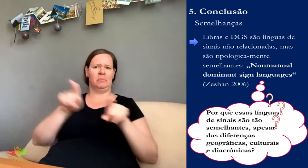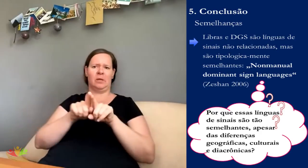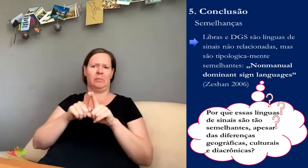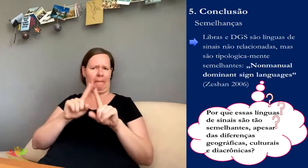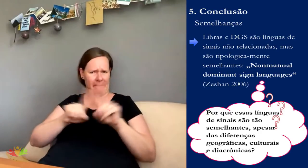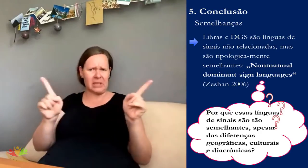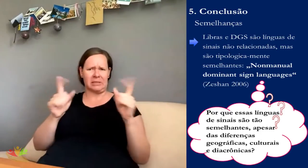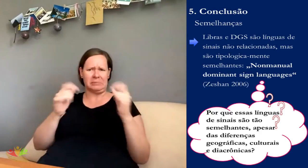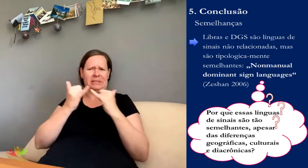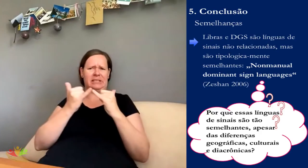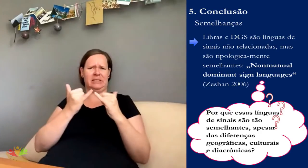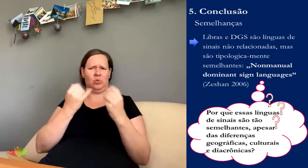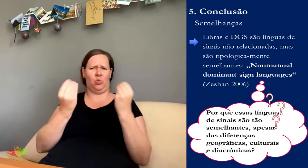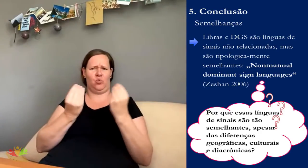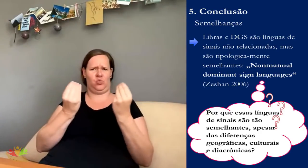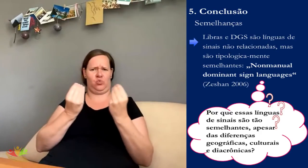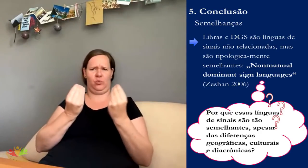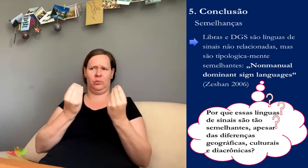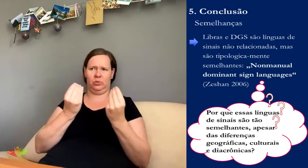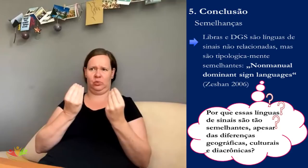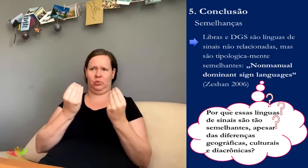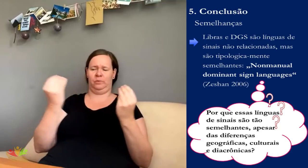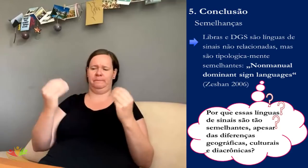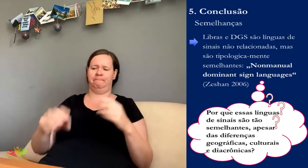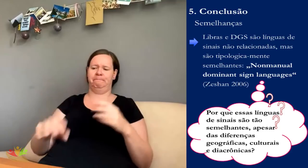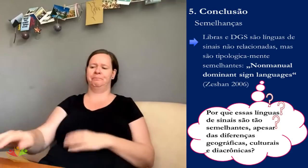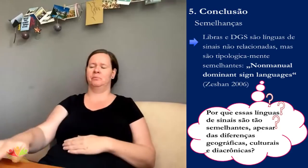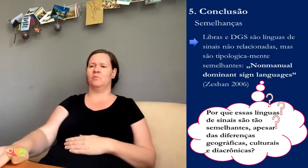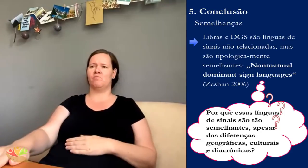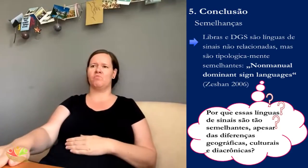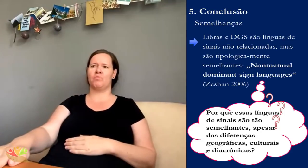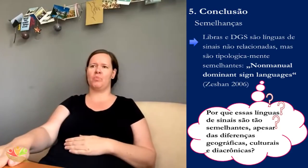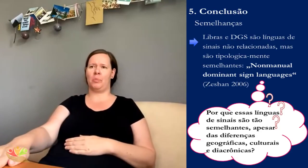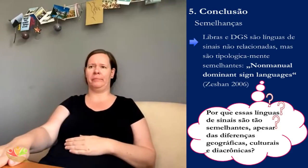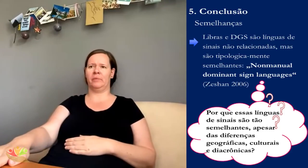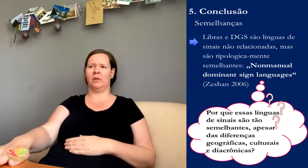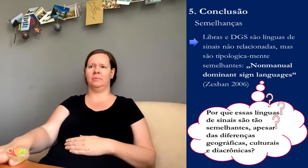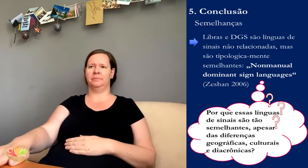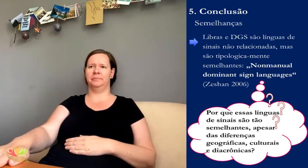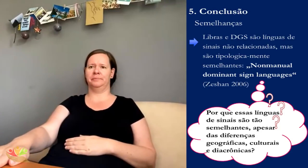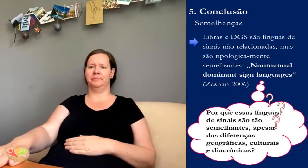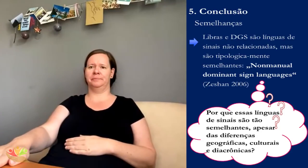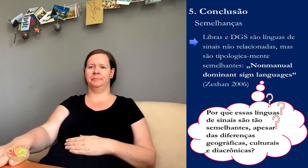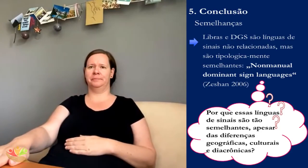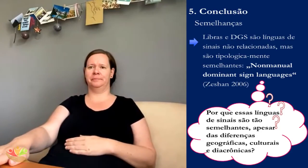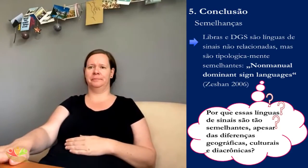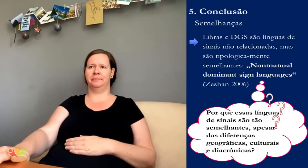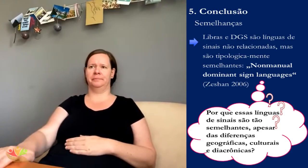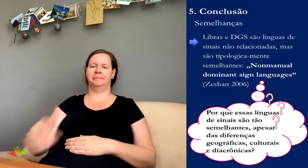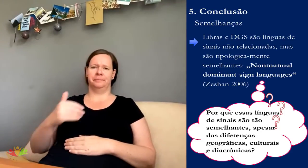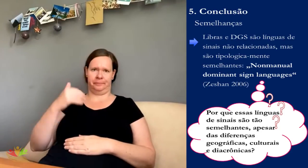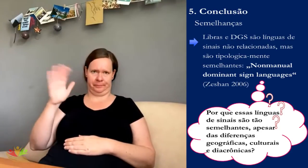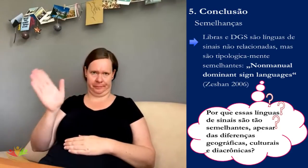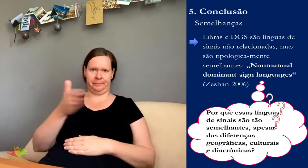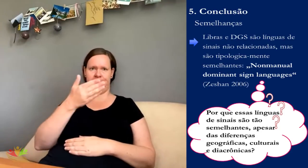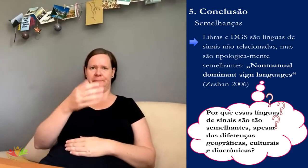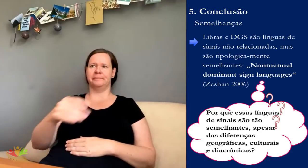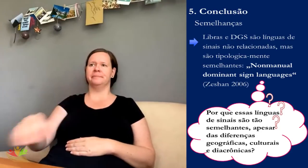culturas, com histórias completamente distintas. Então, de onde vem esse uso dessa marca não manual?